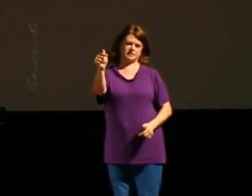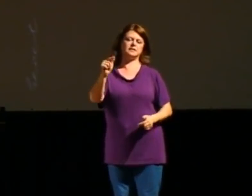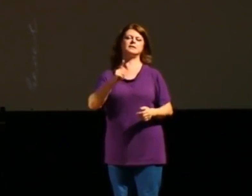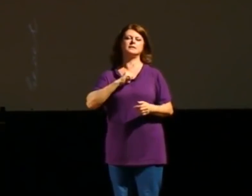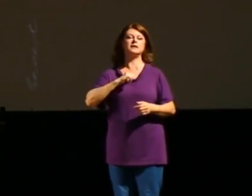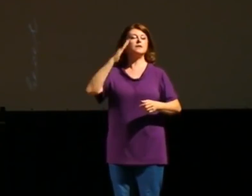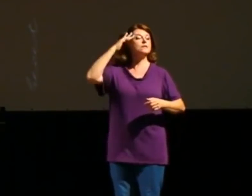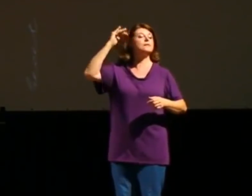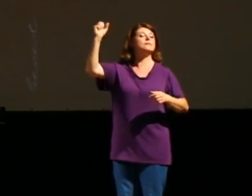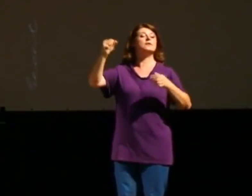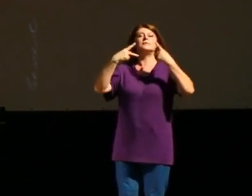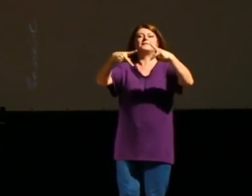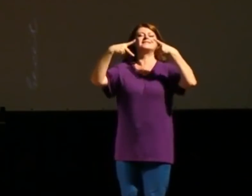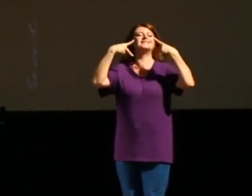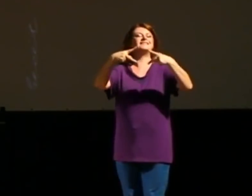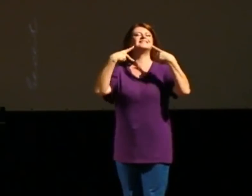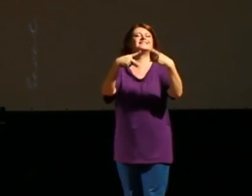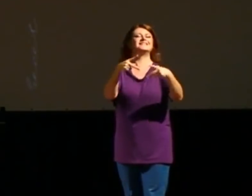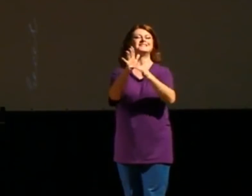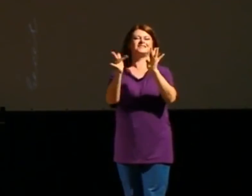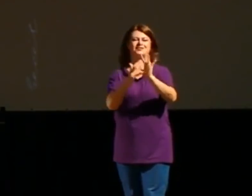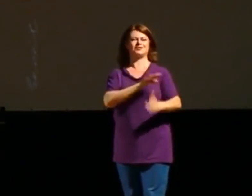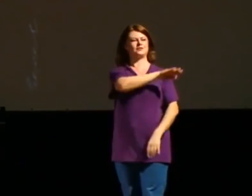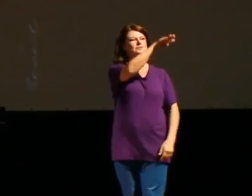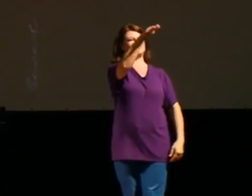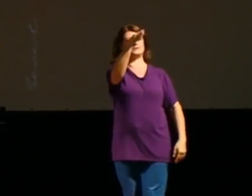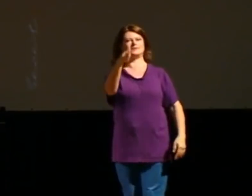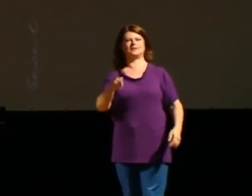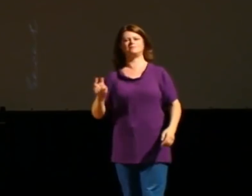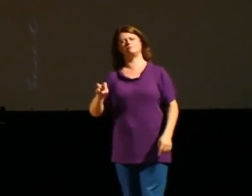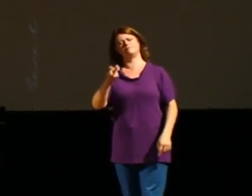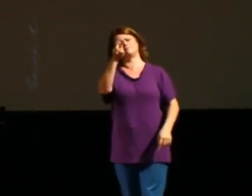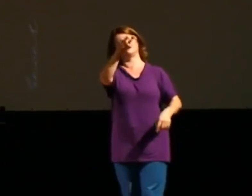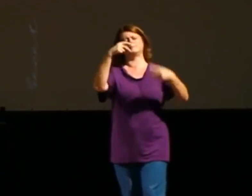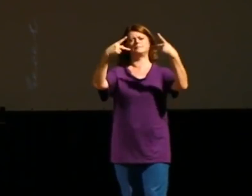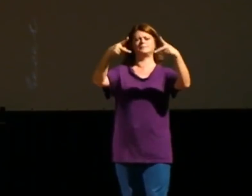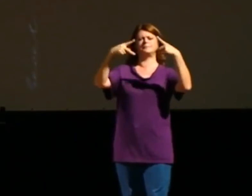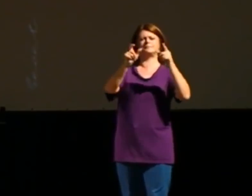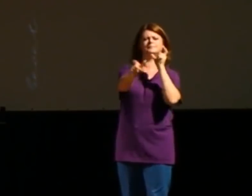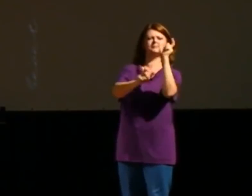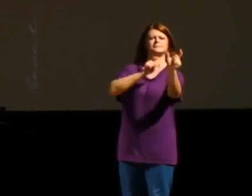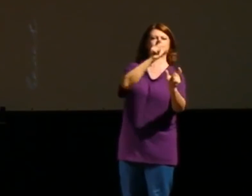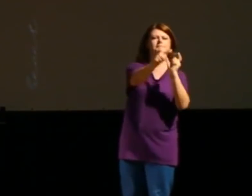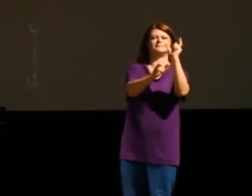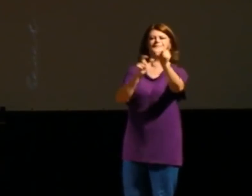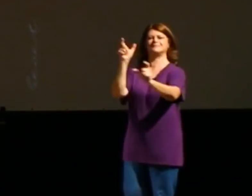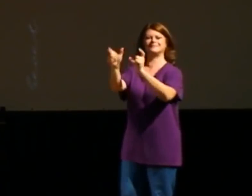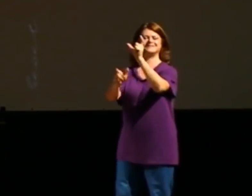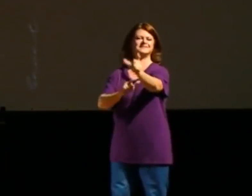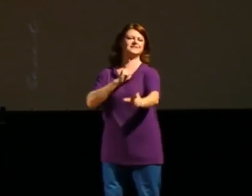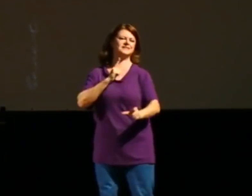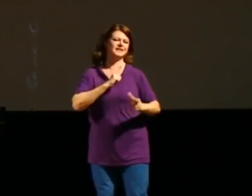o famoso sermão do monte. Do capítulo 10, 11, 12 e 13, está ali um monte de parábolas,